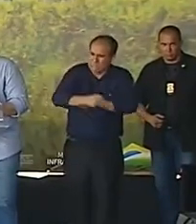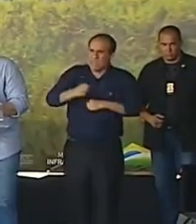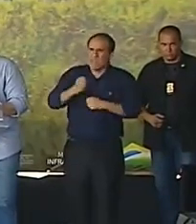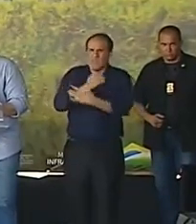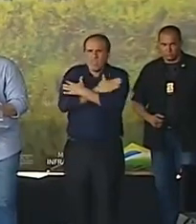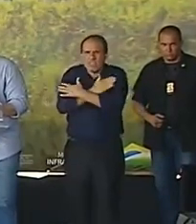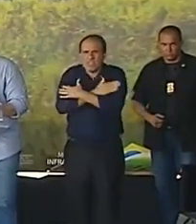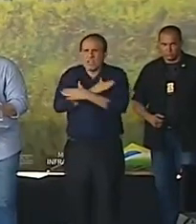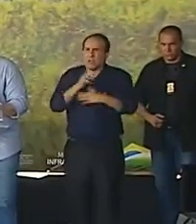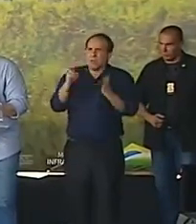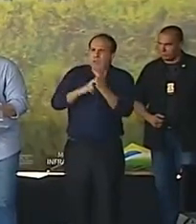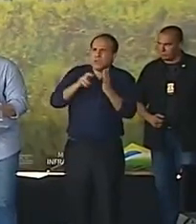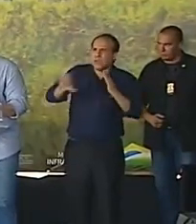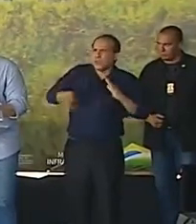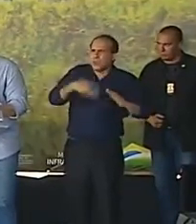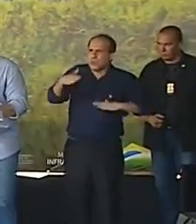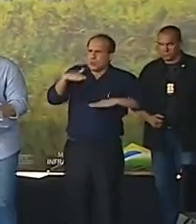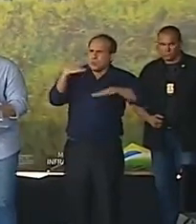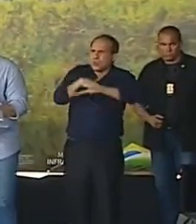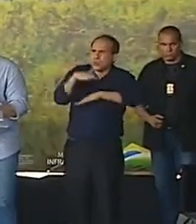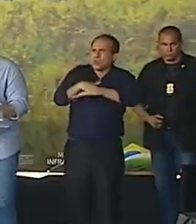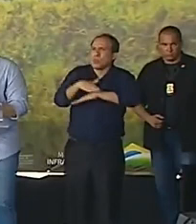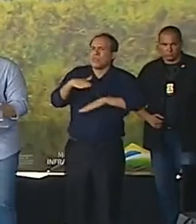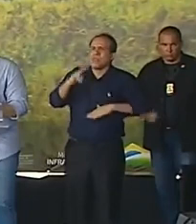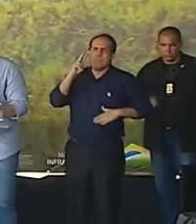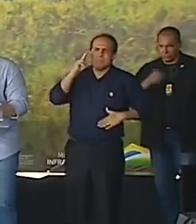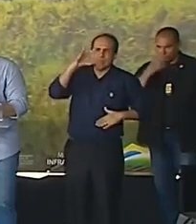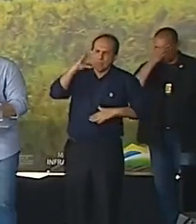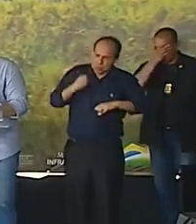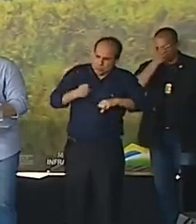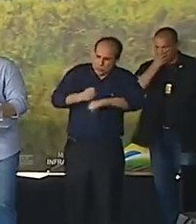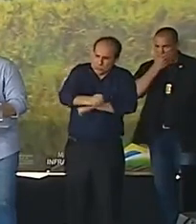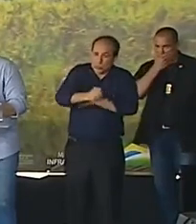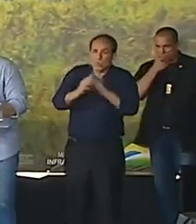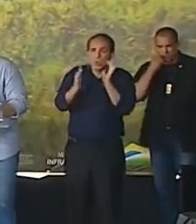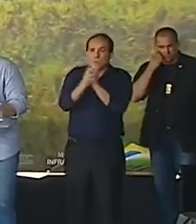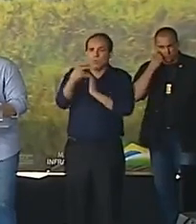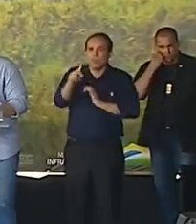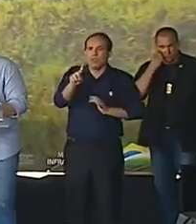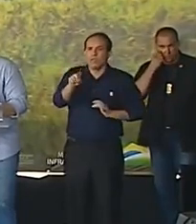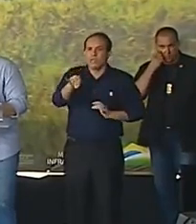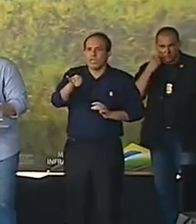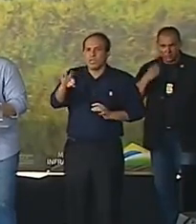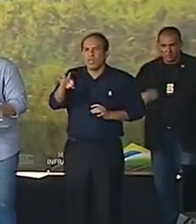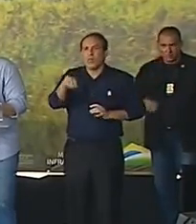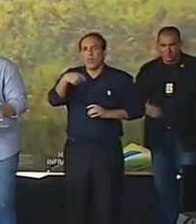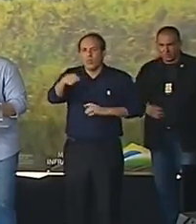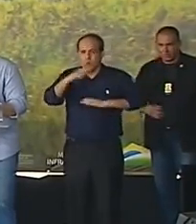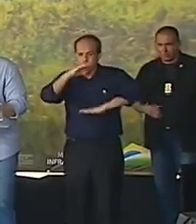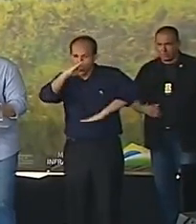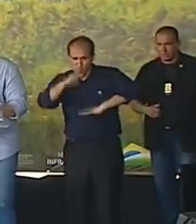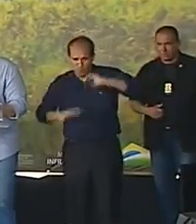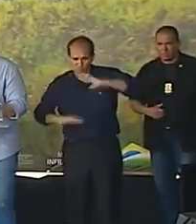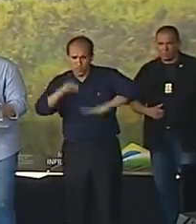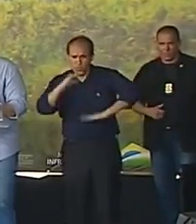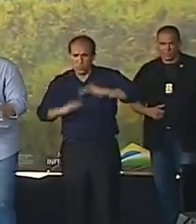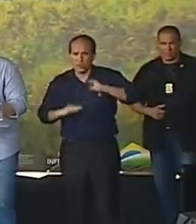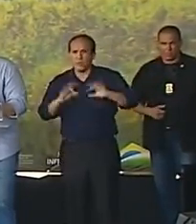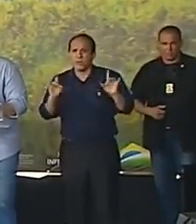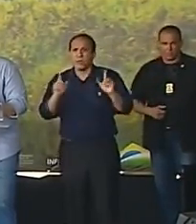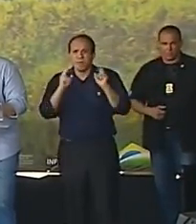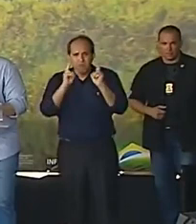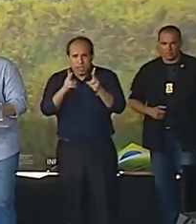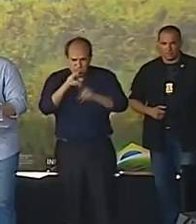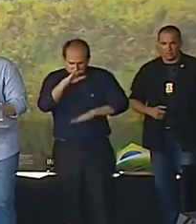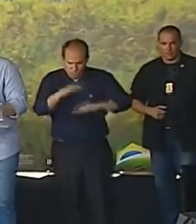no feriado, à noite. É hora de homenagear o DENIT, que foi profissional, que tem sido